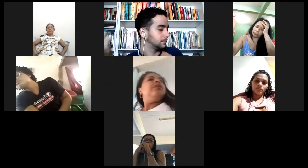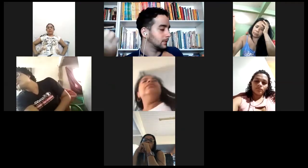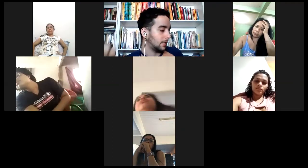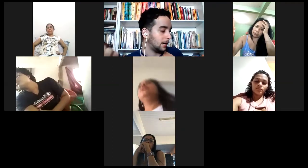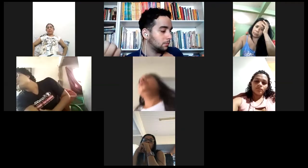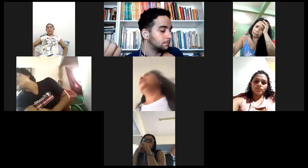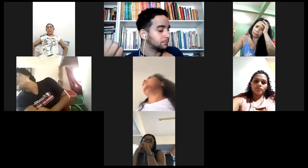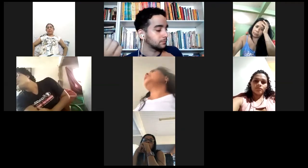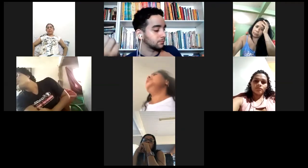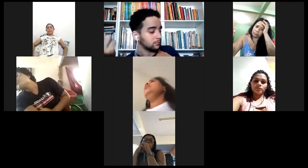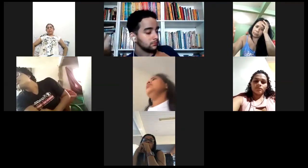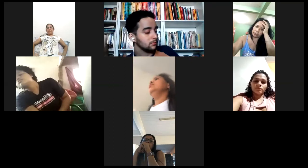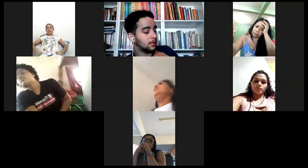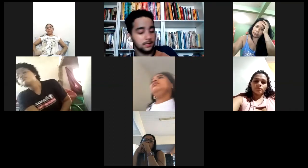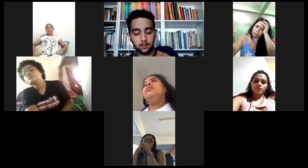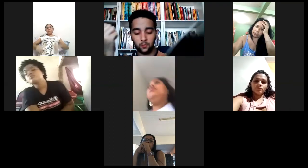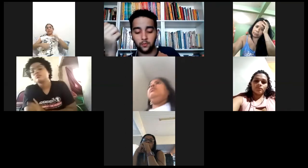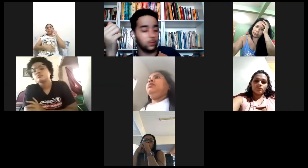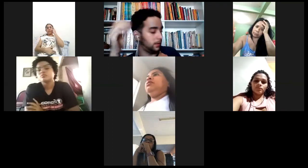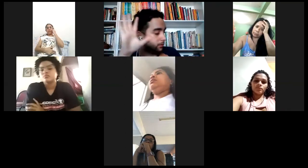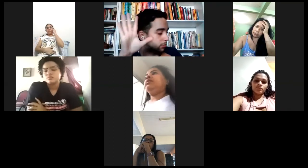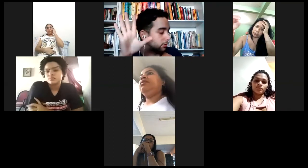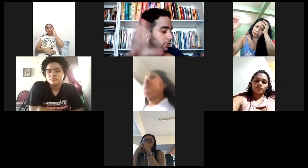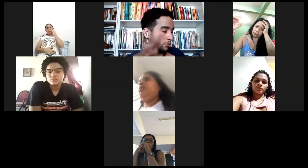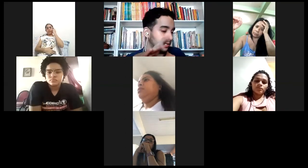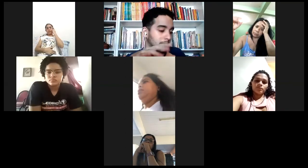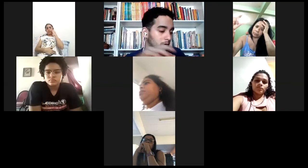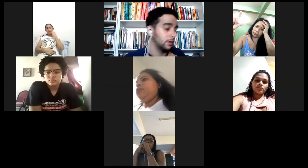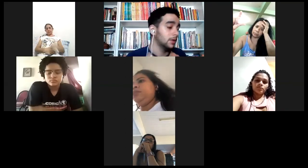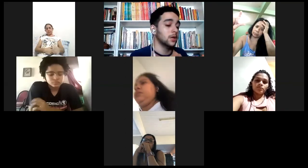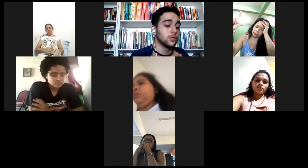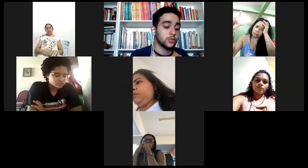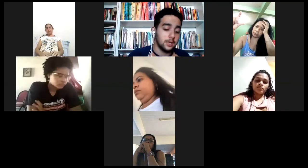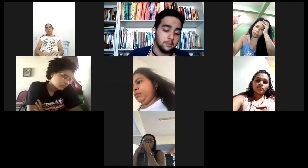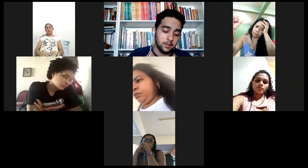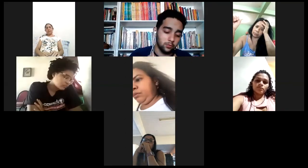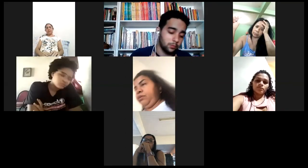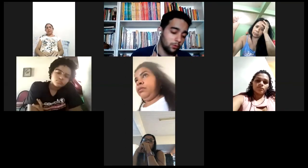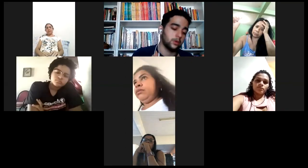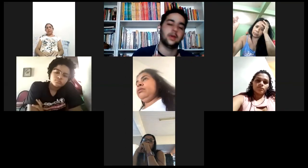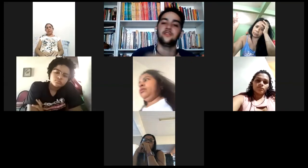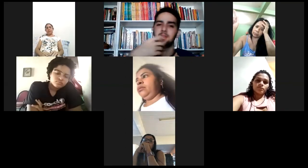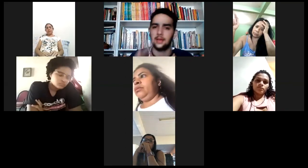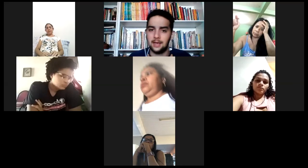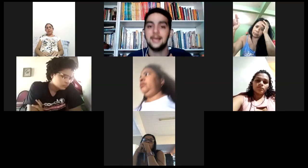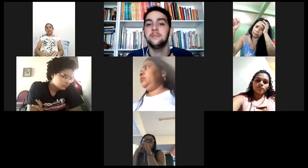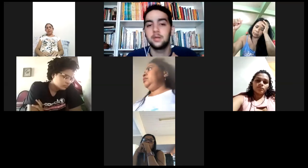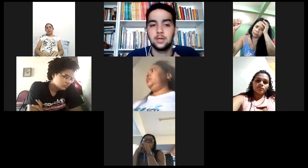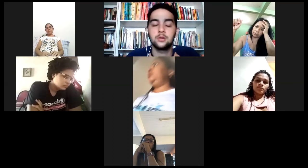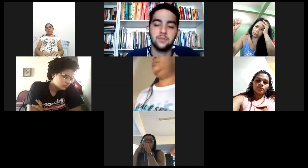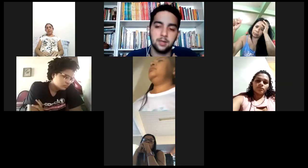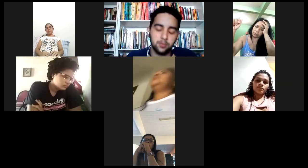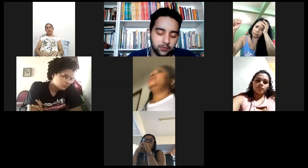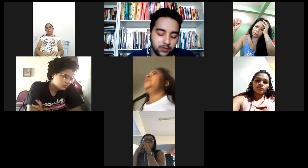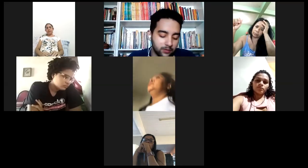datilologia, certo? Então, foram isso nossos estudos até agora. Só lembrando um pouco, relembrando,